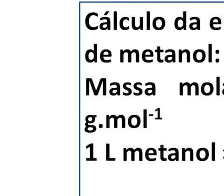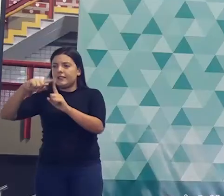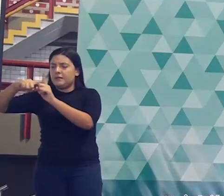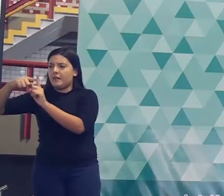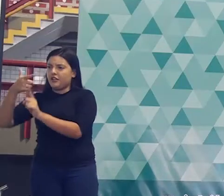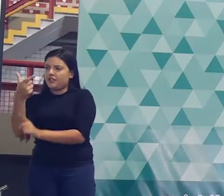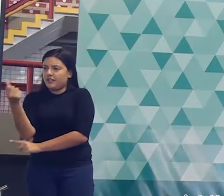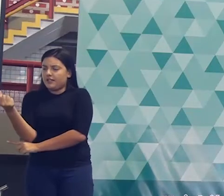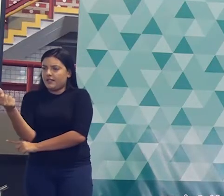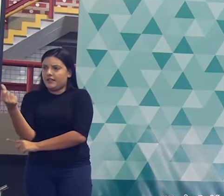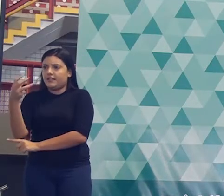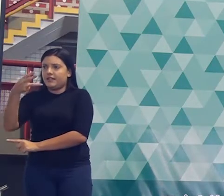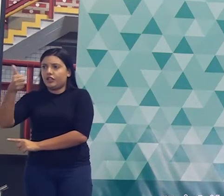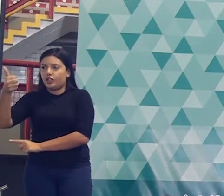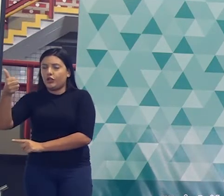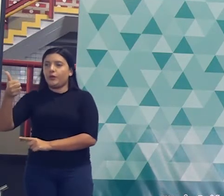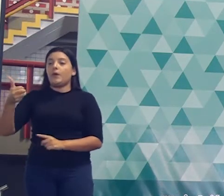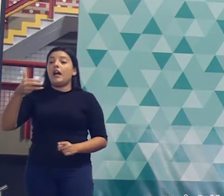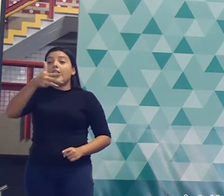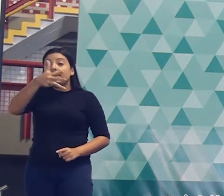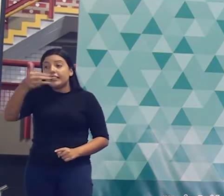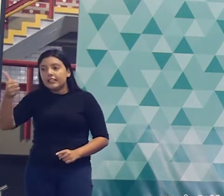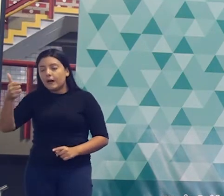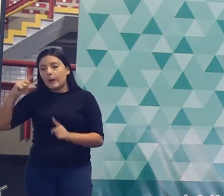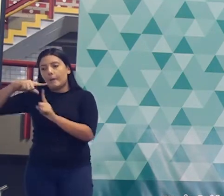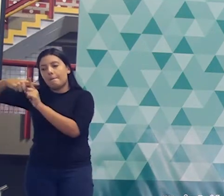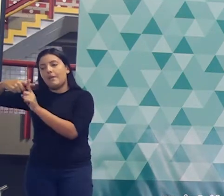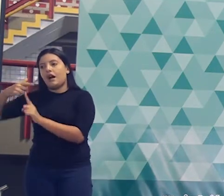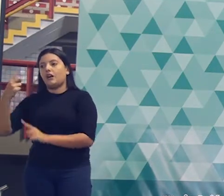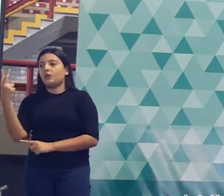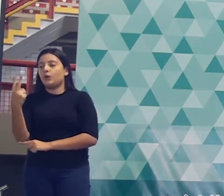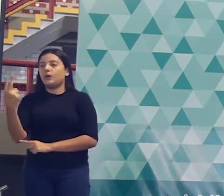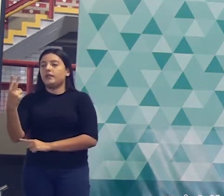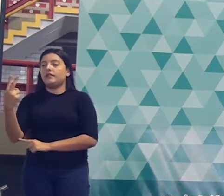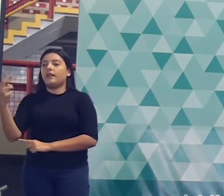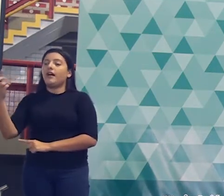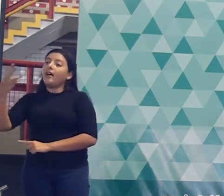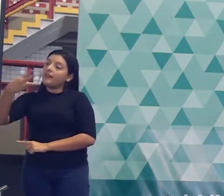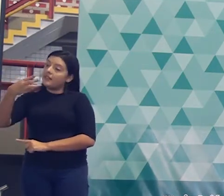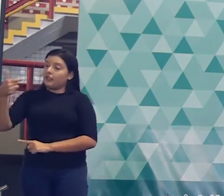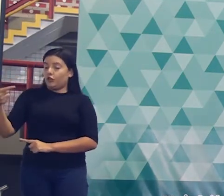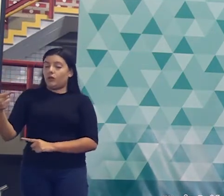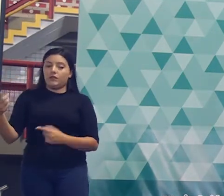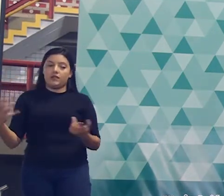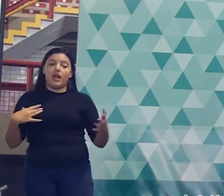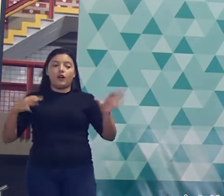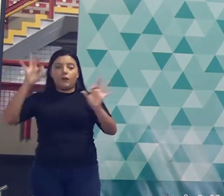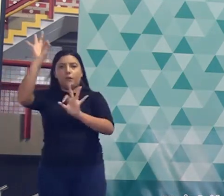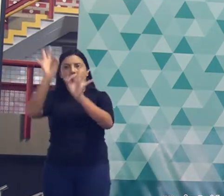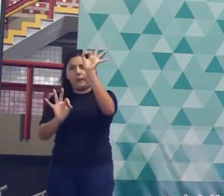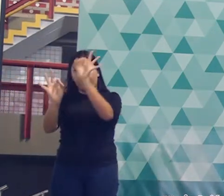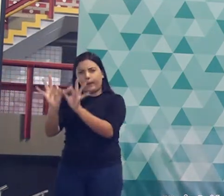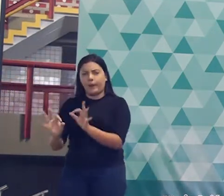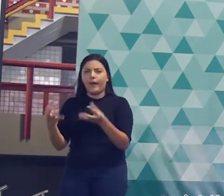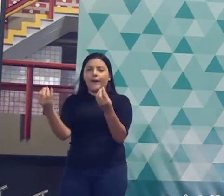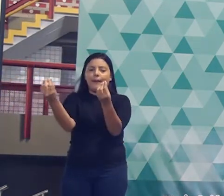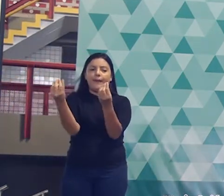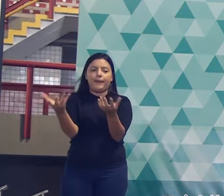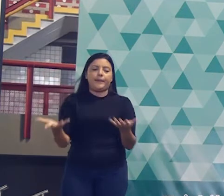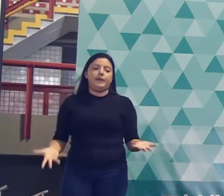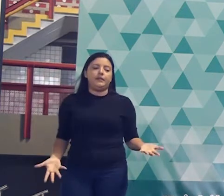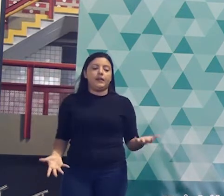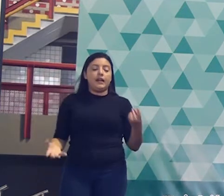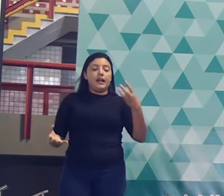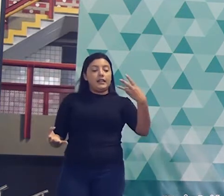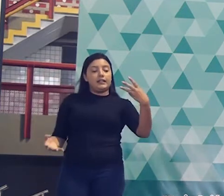31. 31 mais 2, 32. Então agora eu posso organizar as minhas informações da seguinte forma.